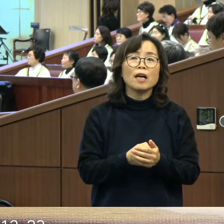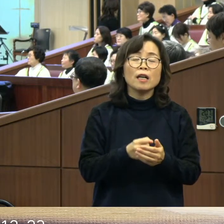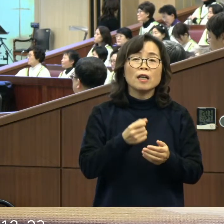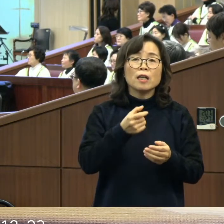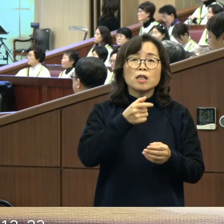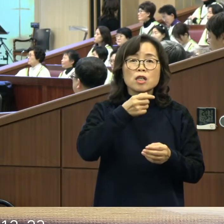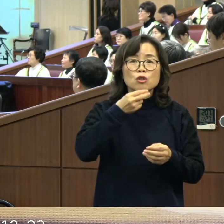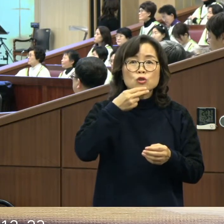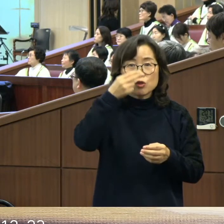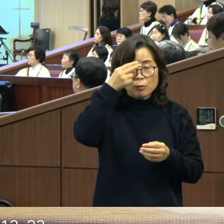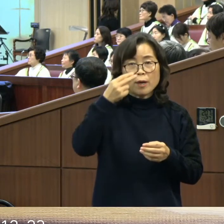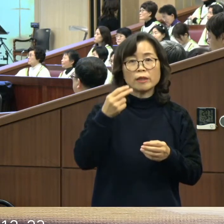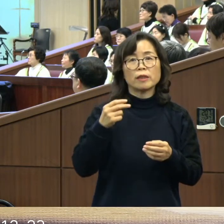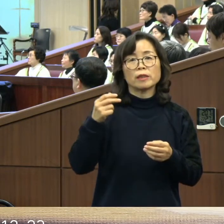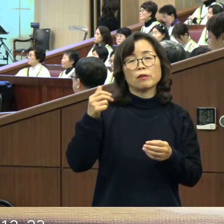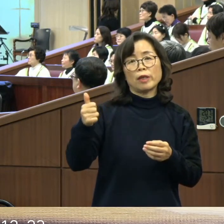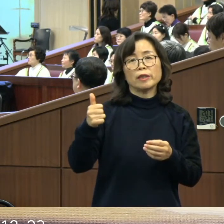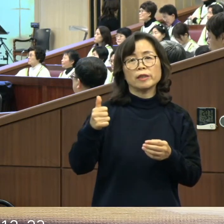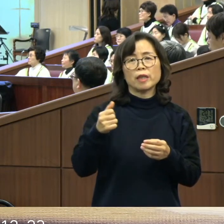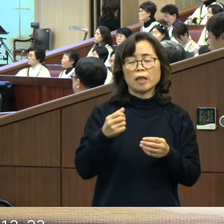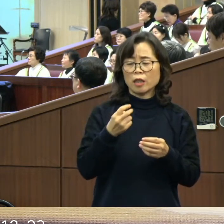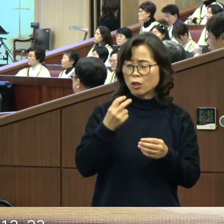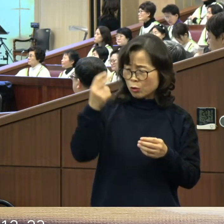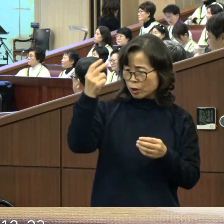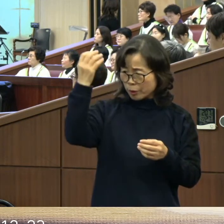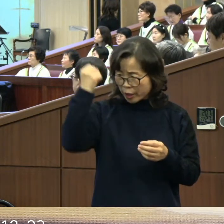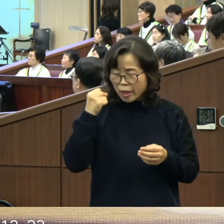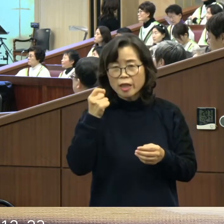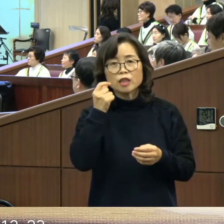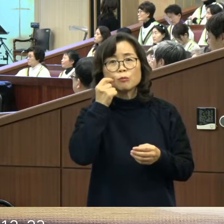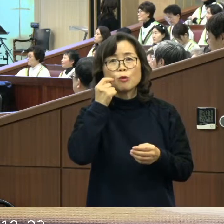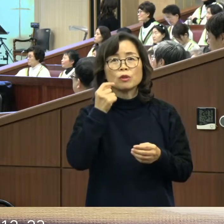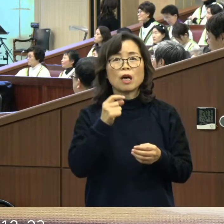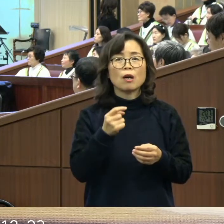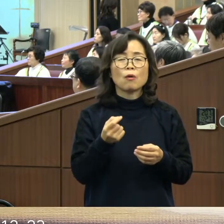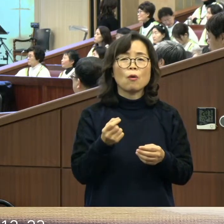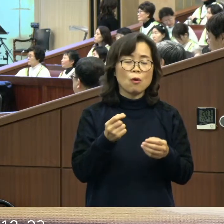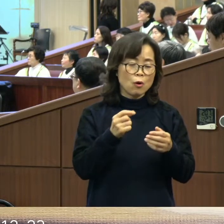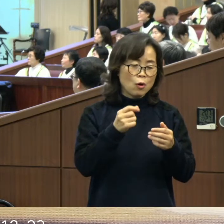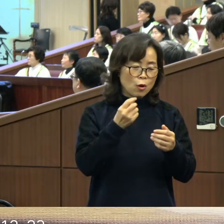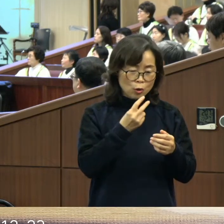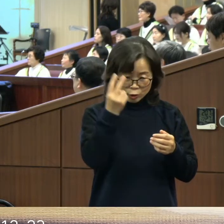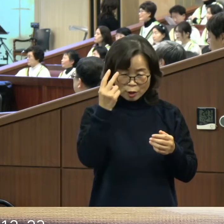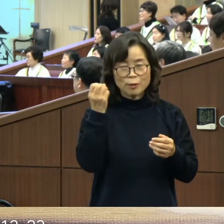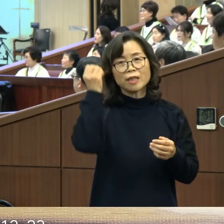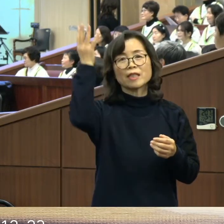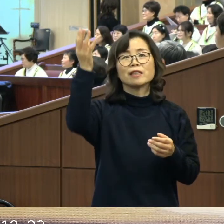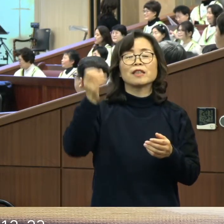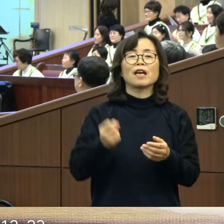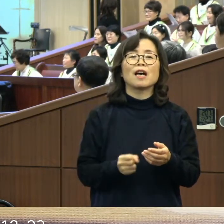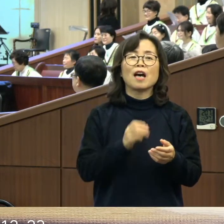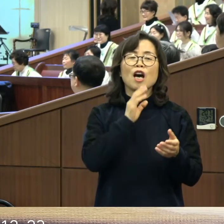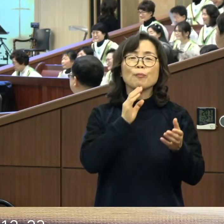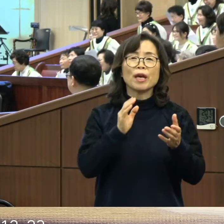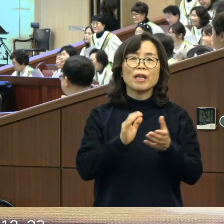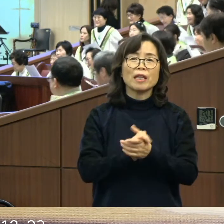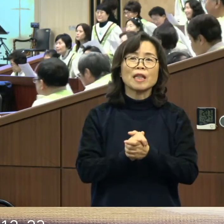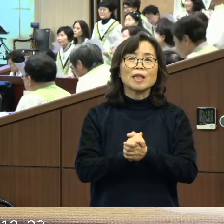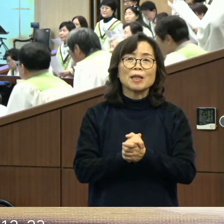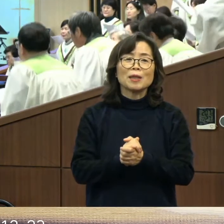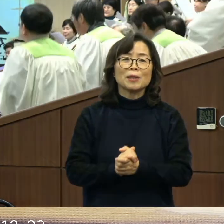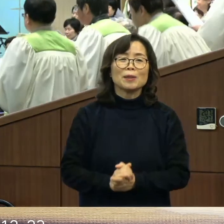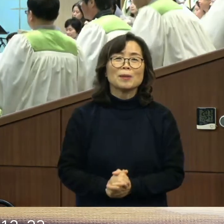술 맡은 관원장이 요셉을 기억하지 못하고 그를 잊었더라. 아멘.